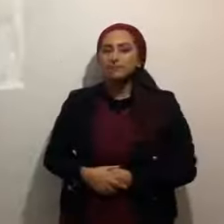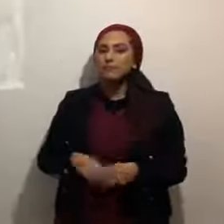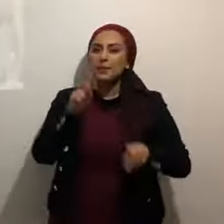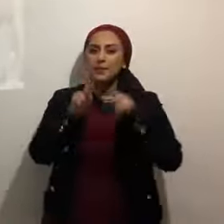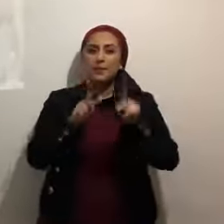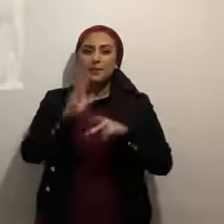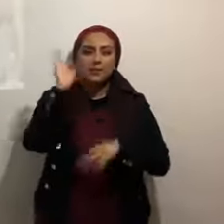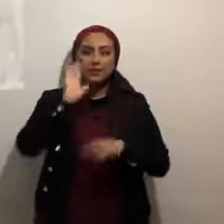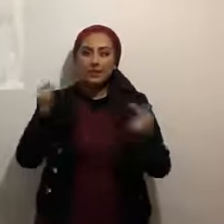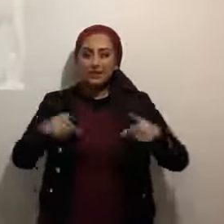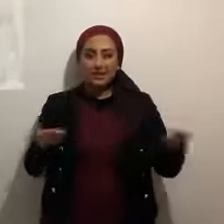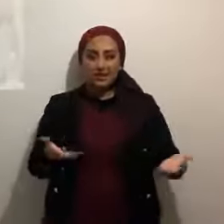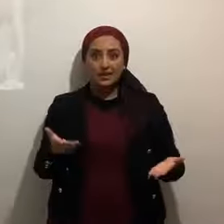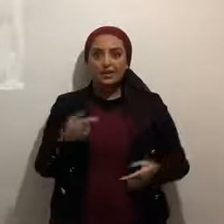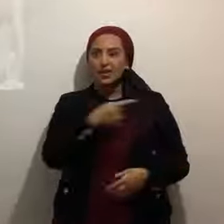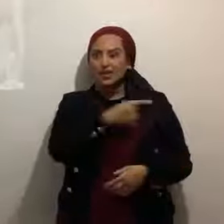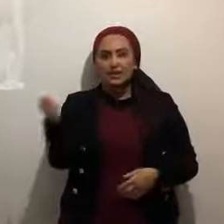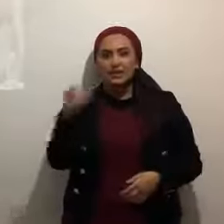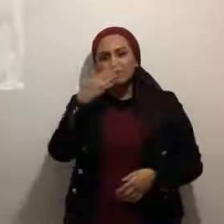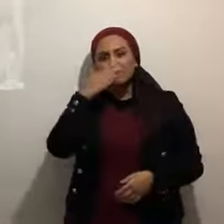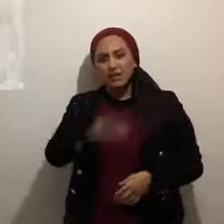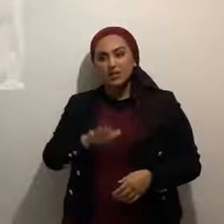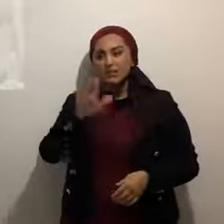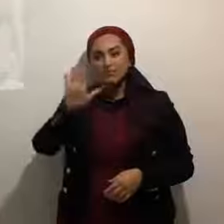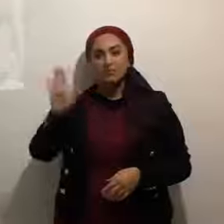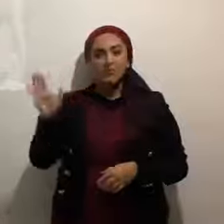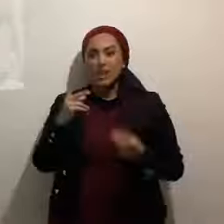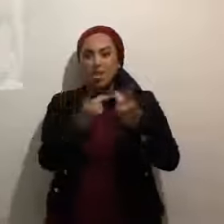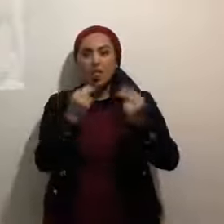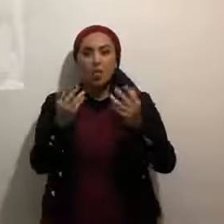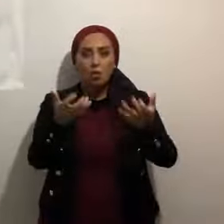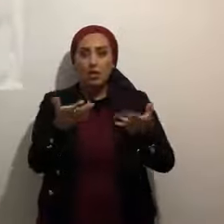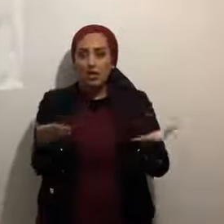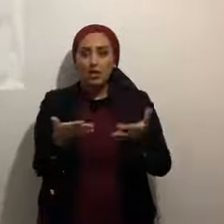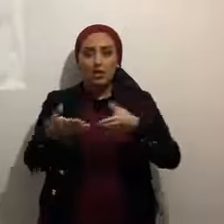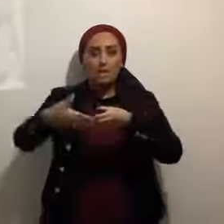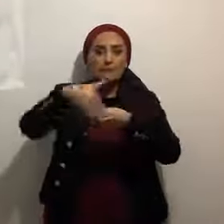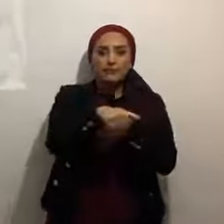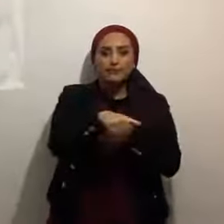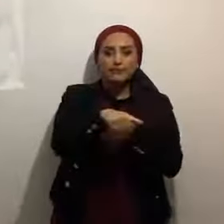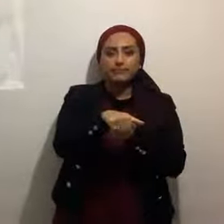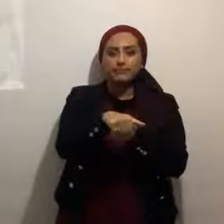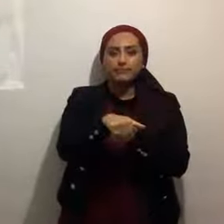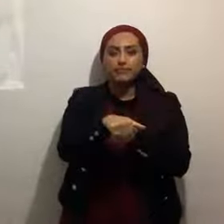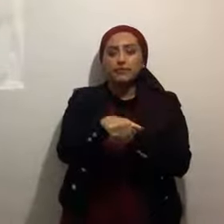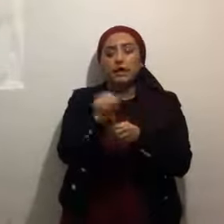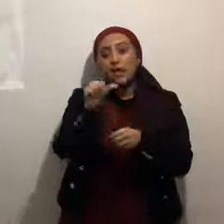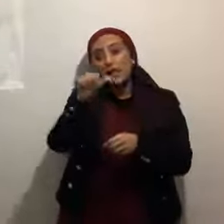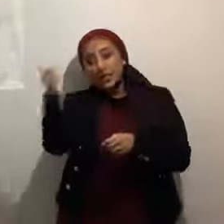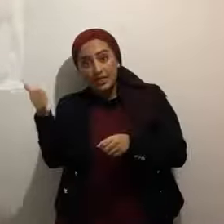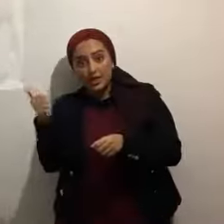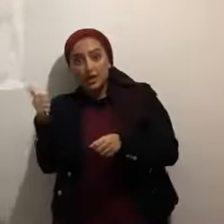acá, que con su mal testimonio quisieron tapar este pozo. Otros con